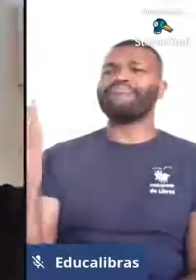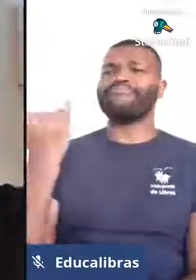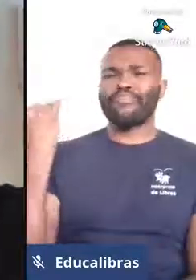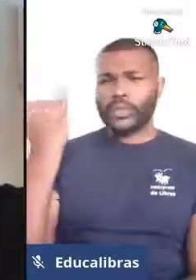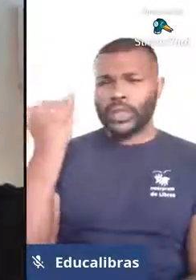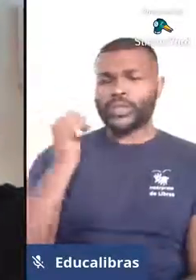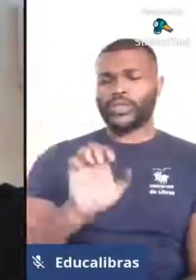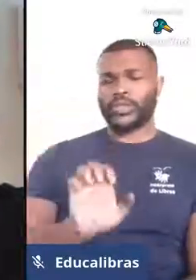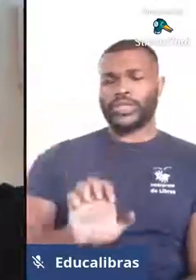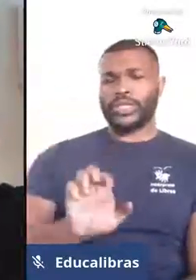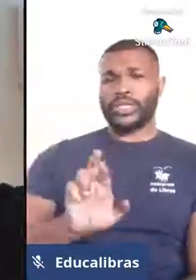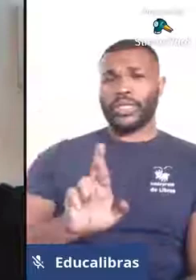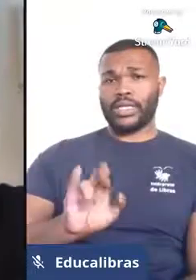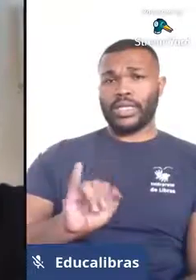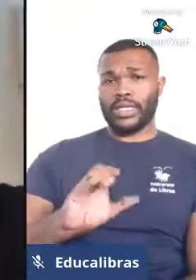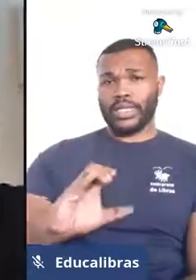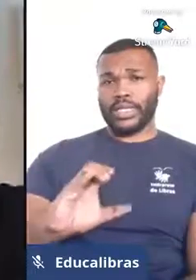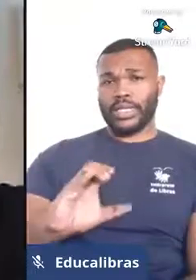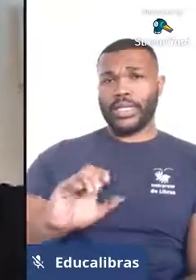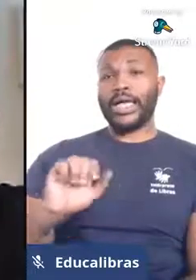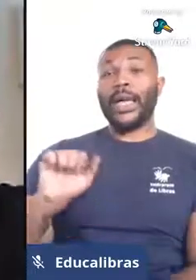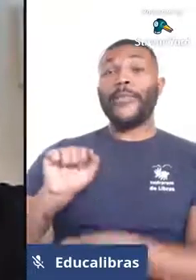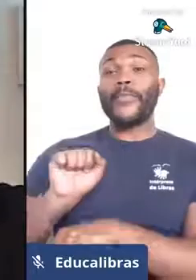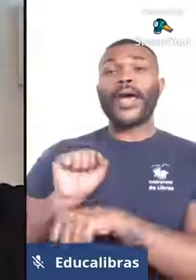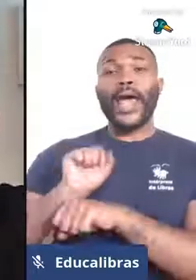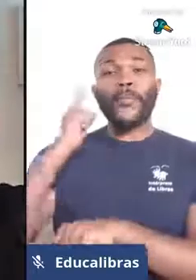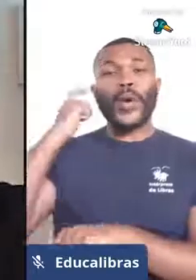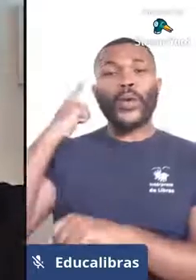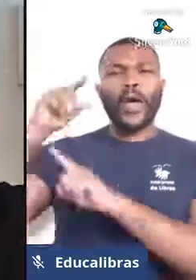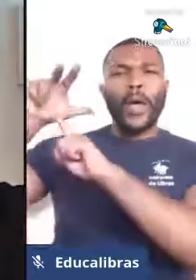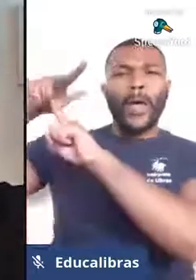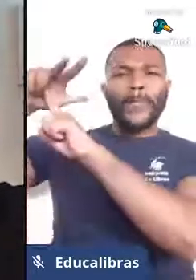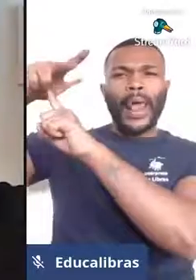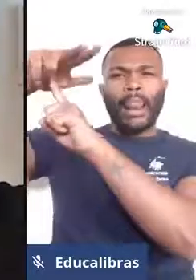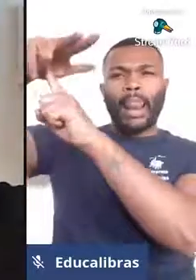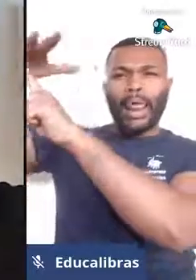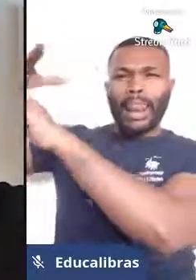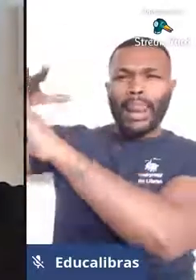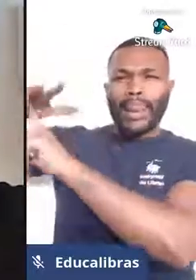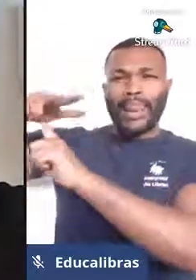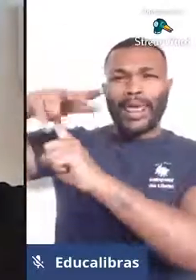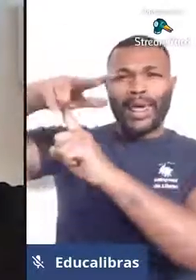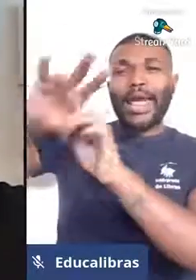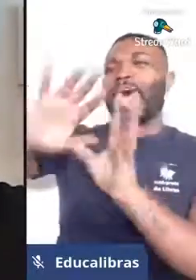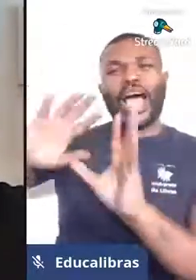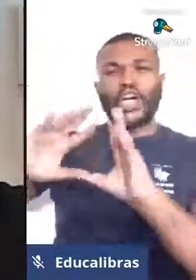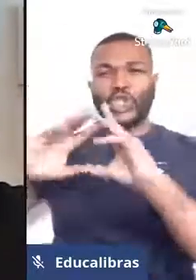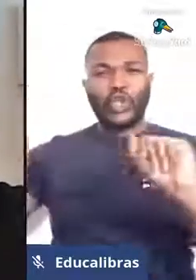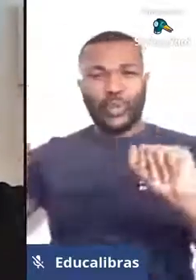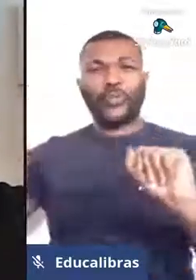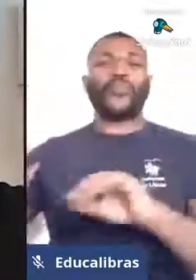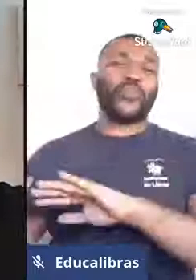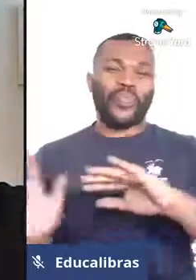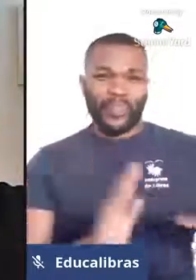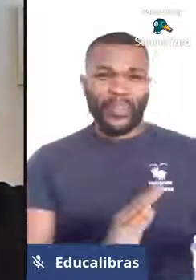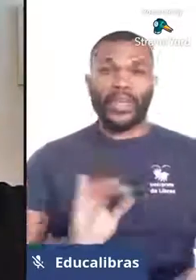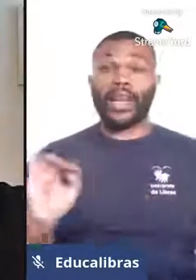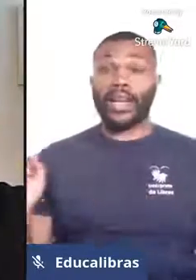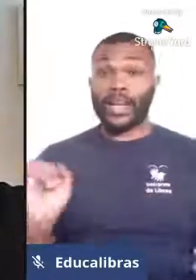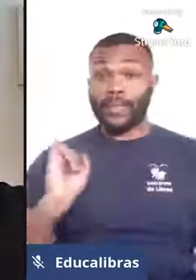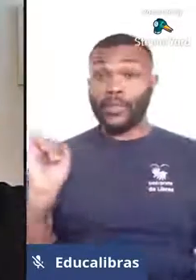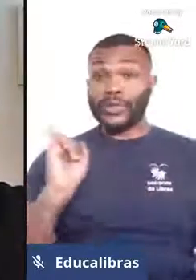Tem um helicóptero bem aqui na minha cabeça, quase que passou. Você falou um negócio super importante, que é o